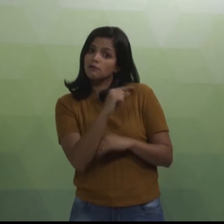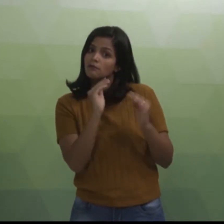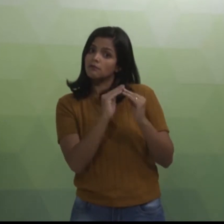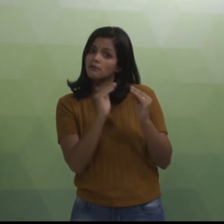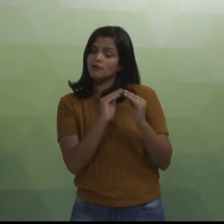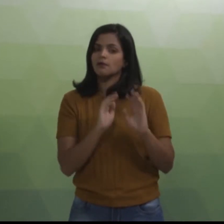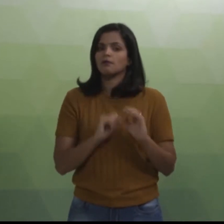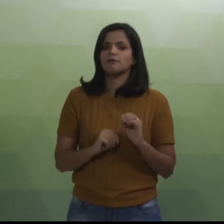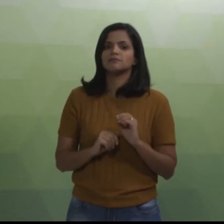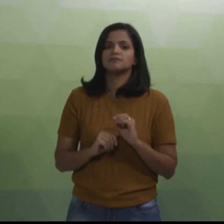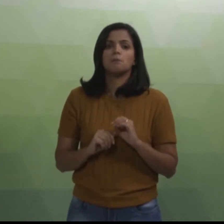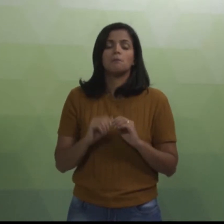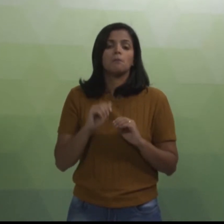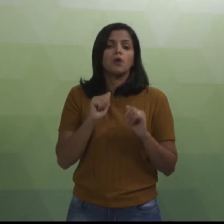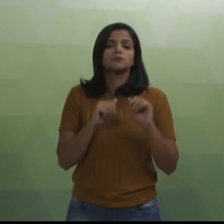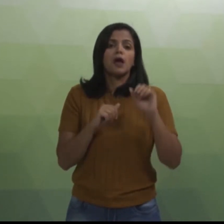referente. Ali, a casa.